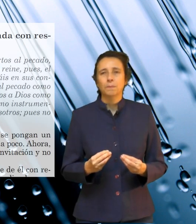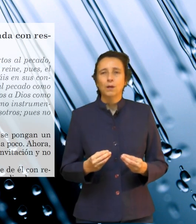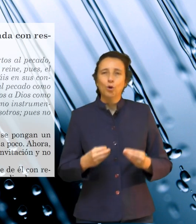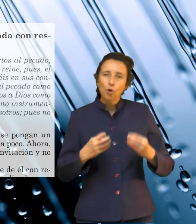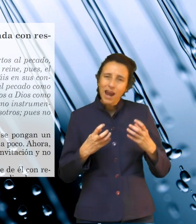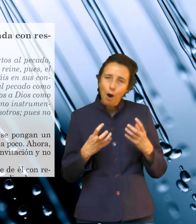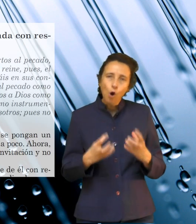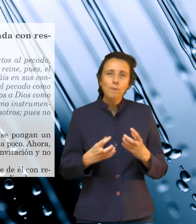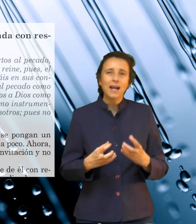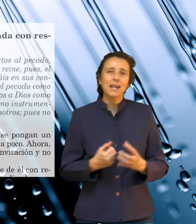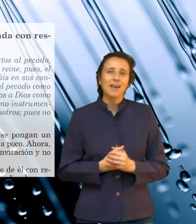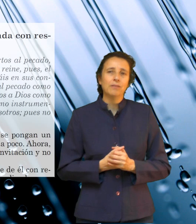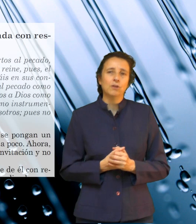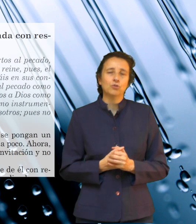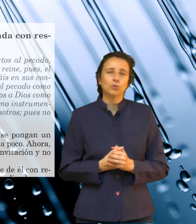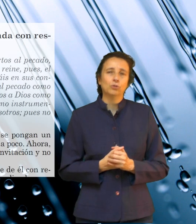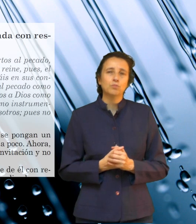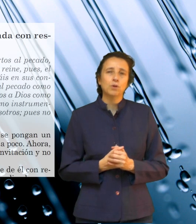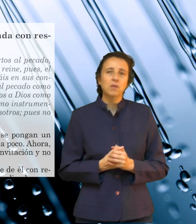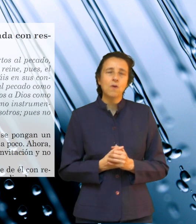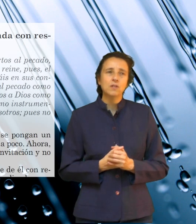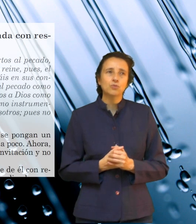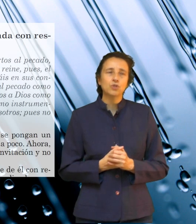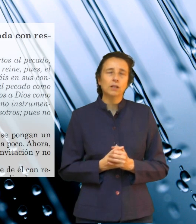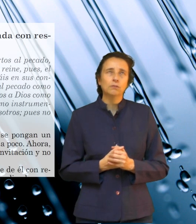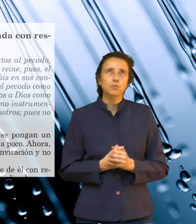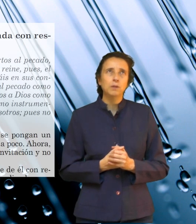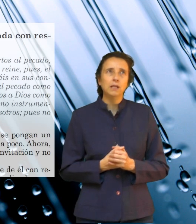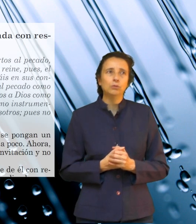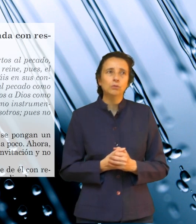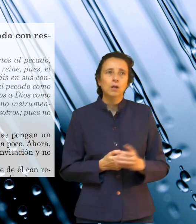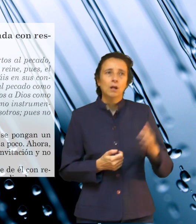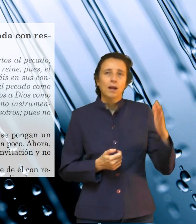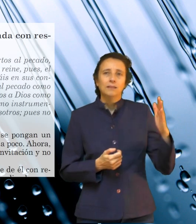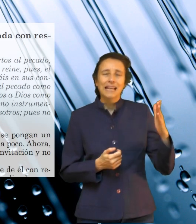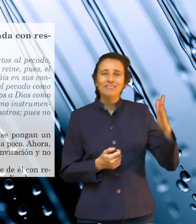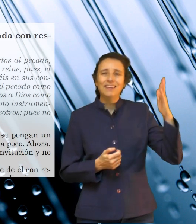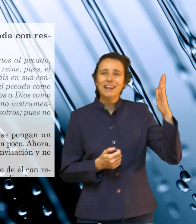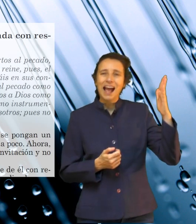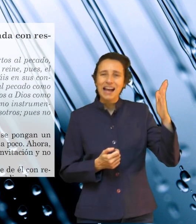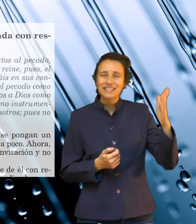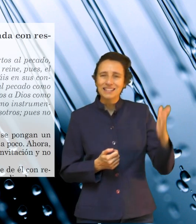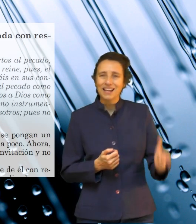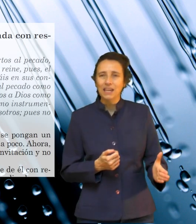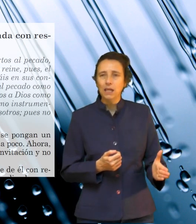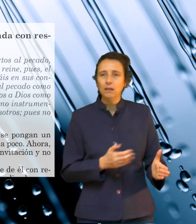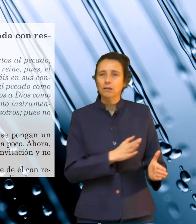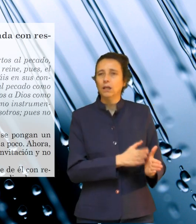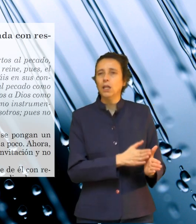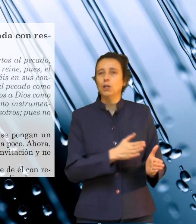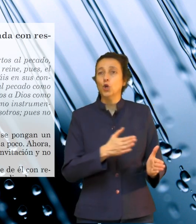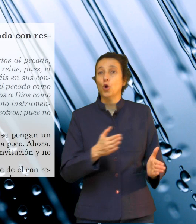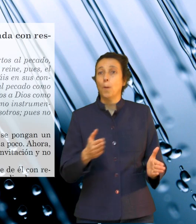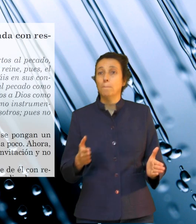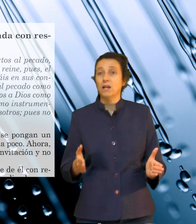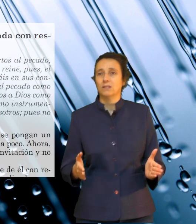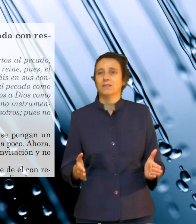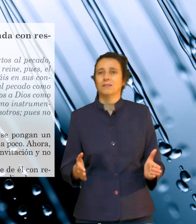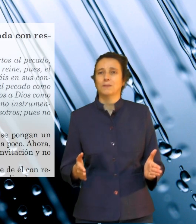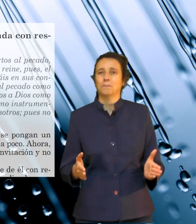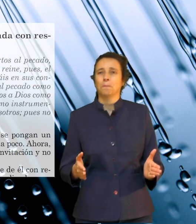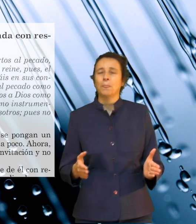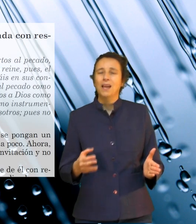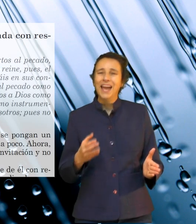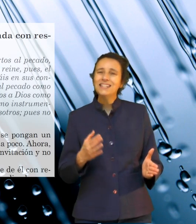Dios, con la obra que Él hace en nosotros por medio de su Santo Espíritu, decir hasta aquí y no